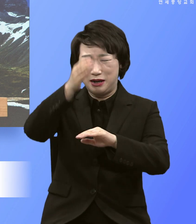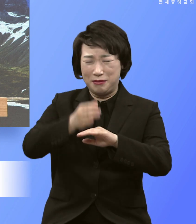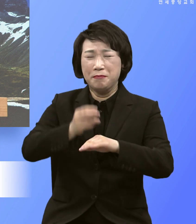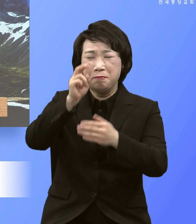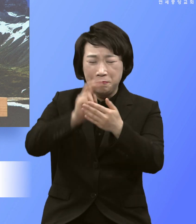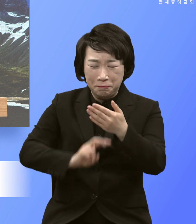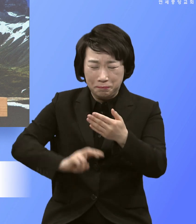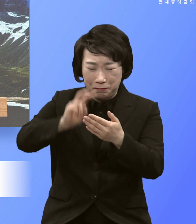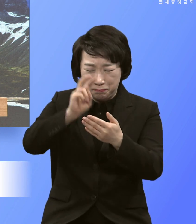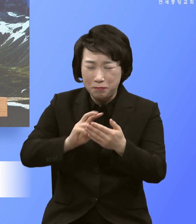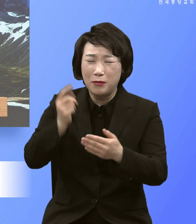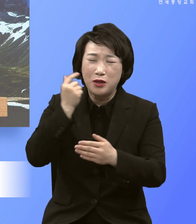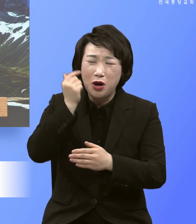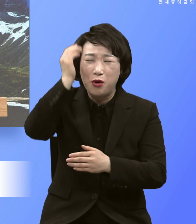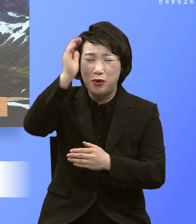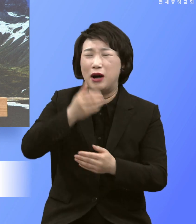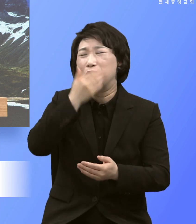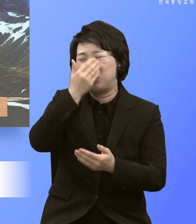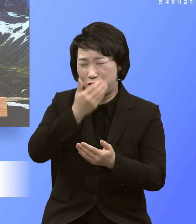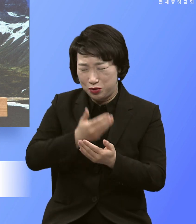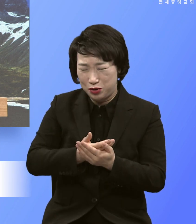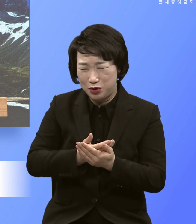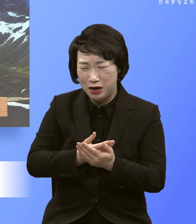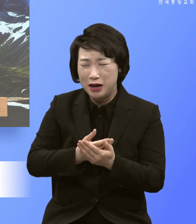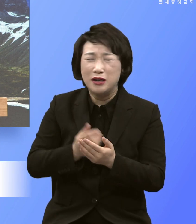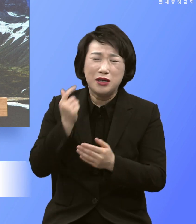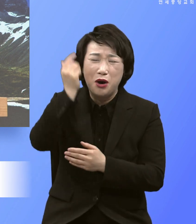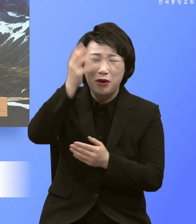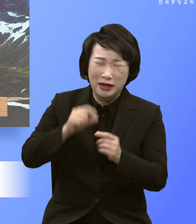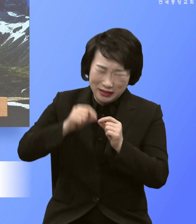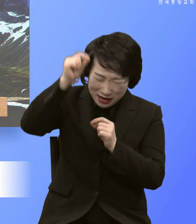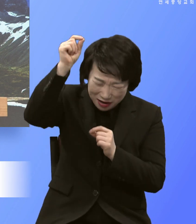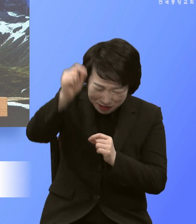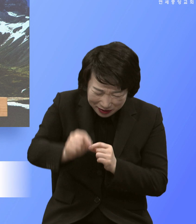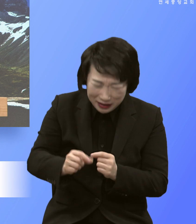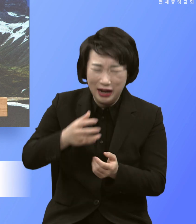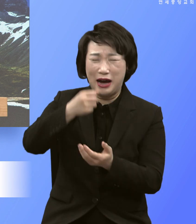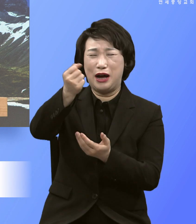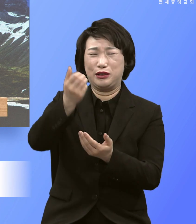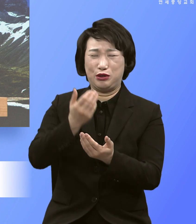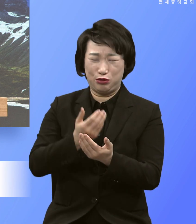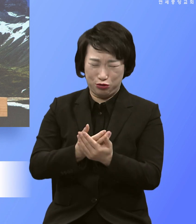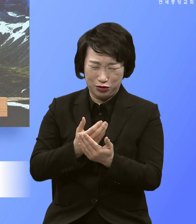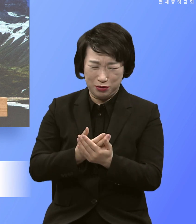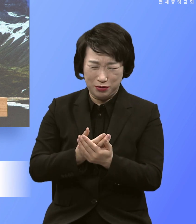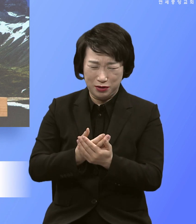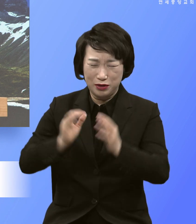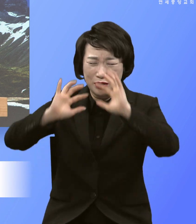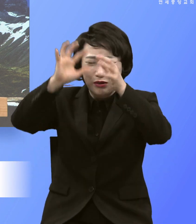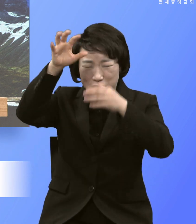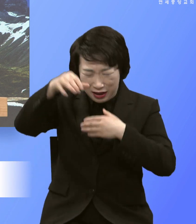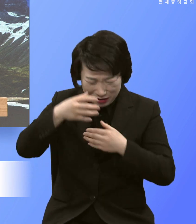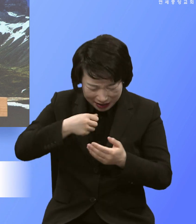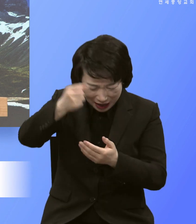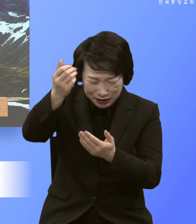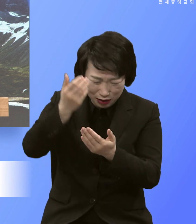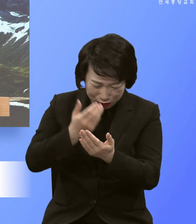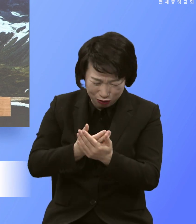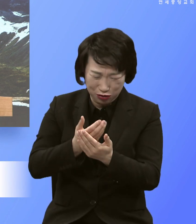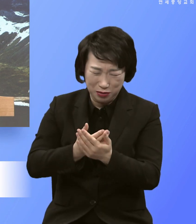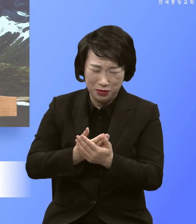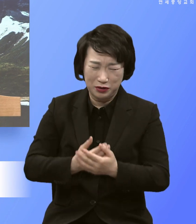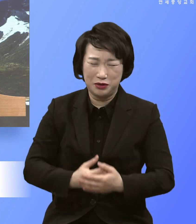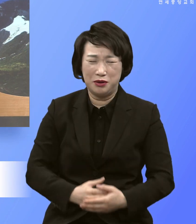감사와 찬양과 연기와 존귀와 영광을 세세 무궁토록 천국에서